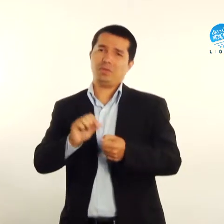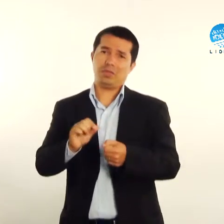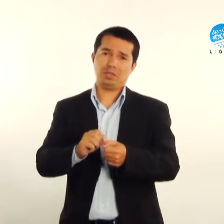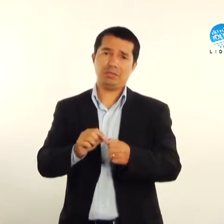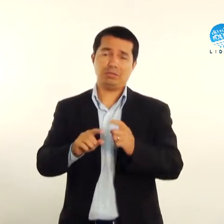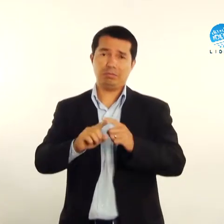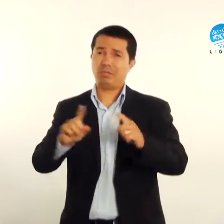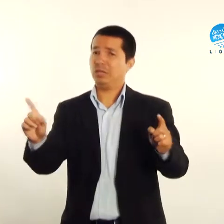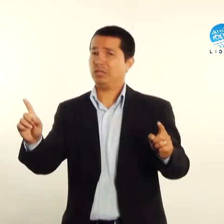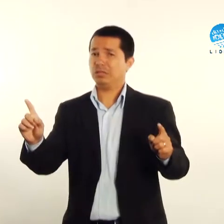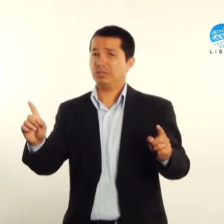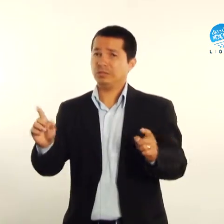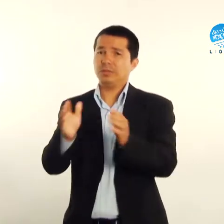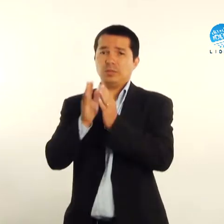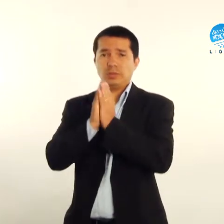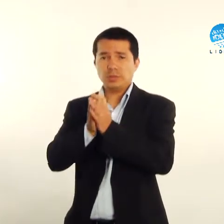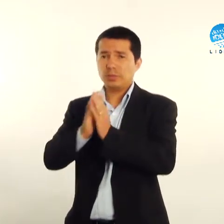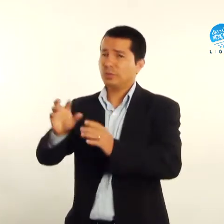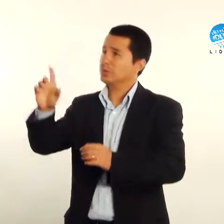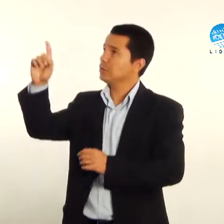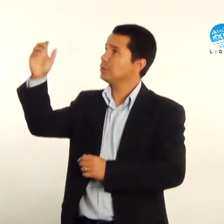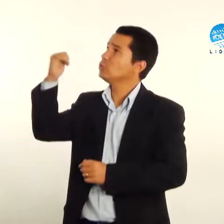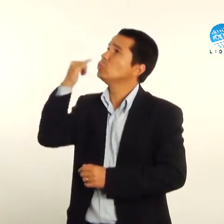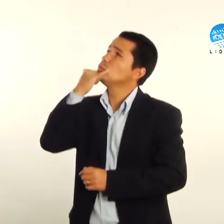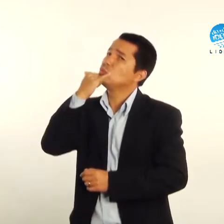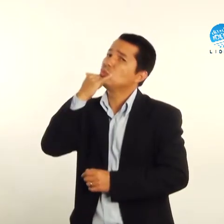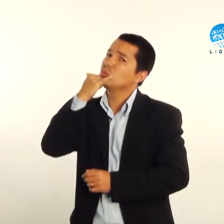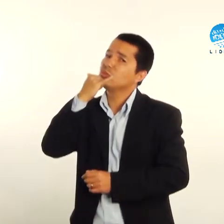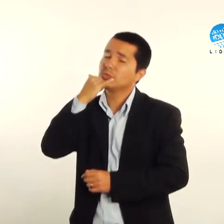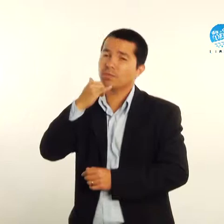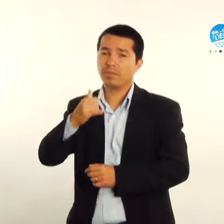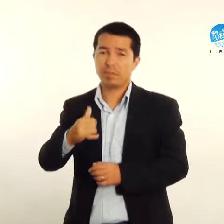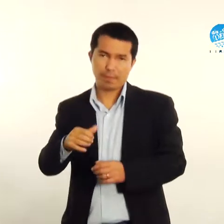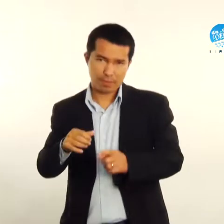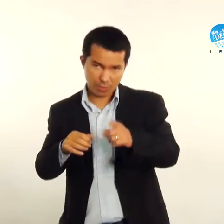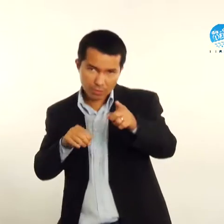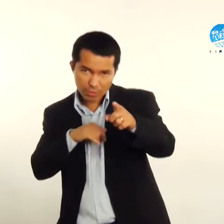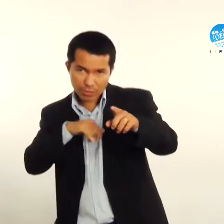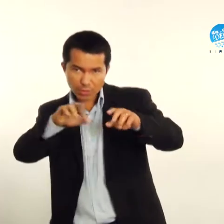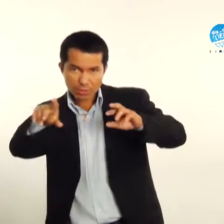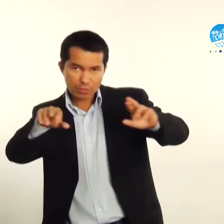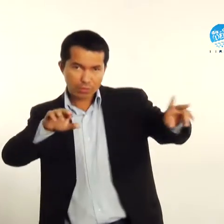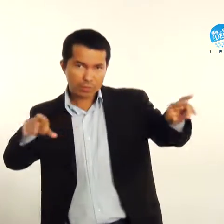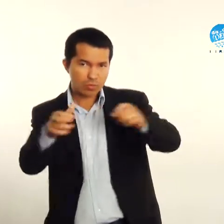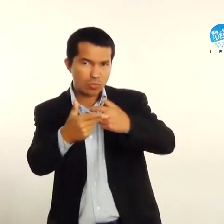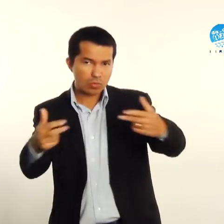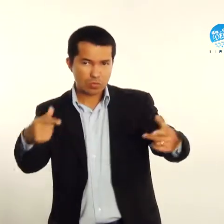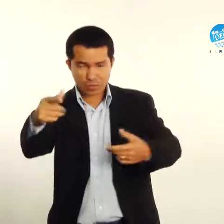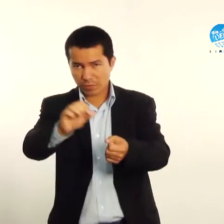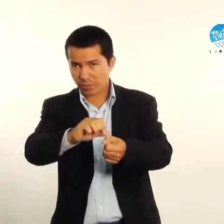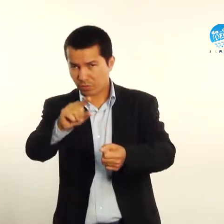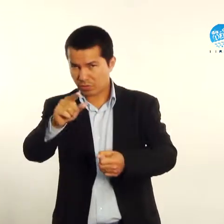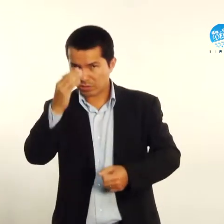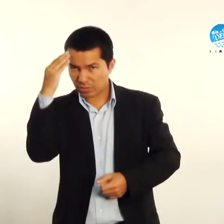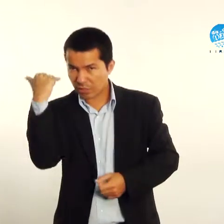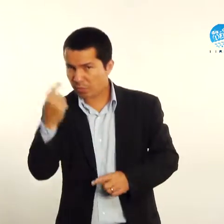Tinha coisa que eu fazia que eu não tinha ideia. Eu acho que vocês também fazem algumas coisas que não têm nem ideia do que